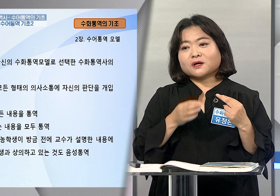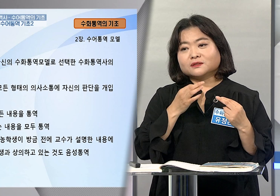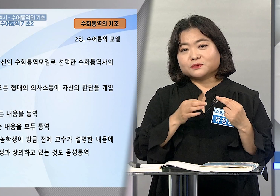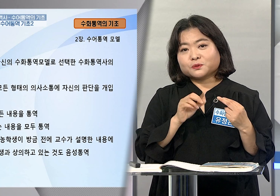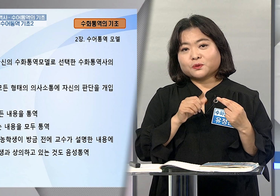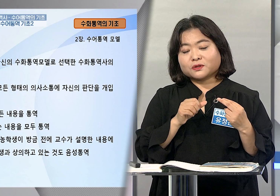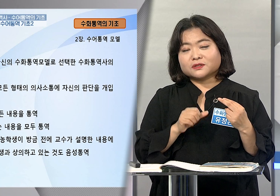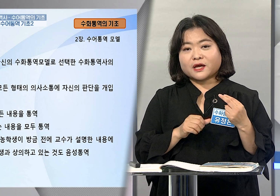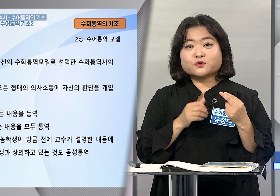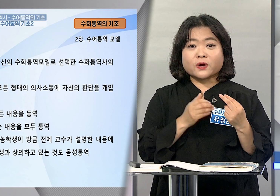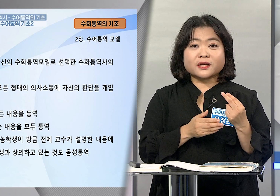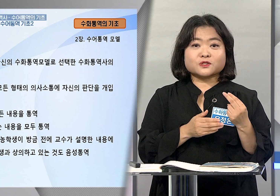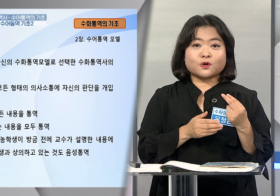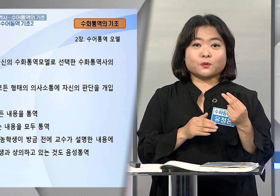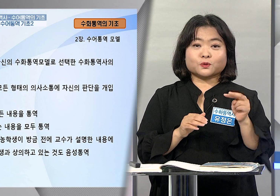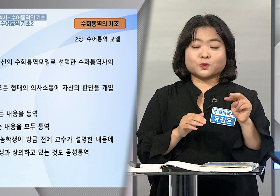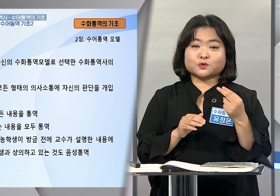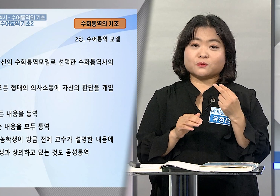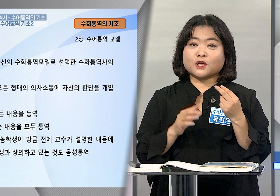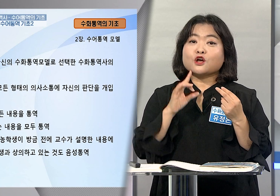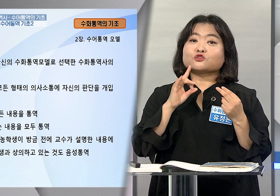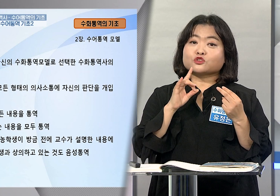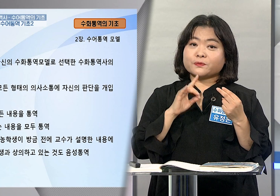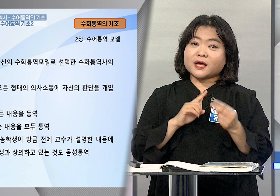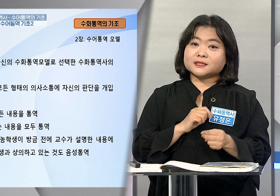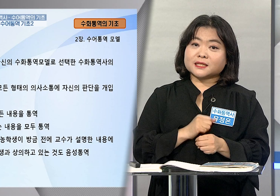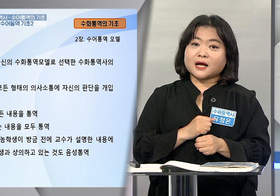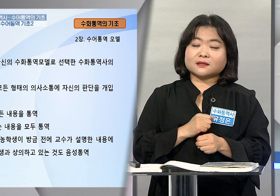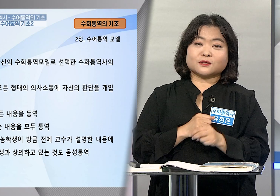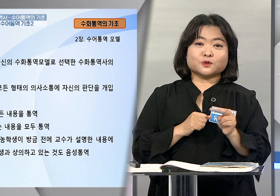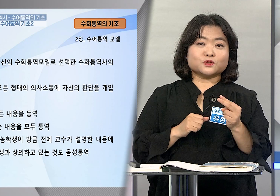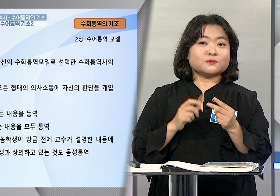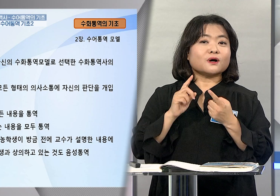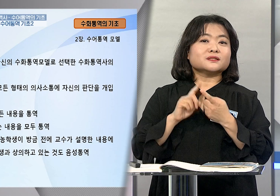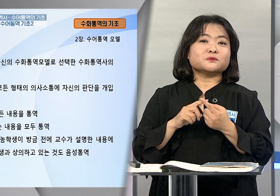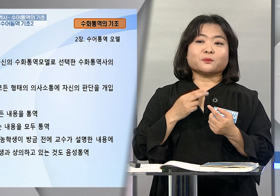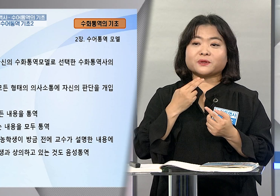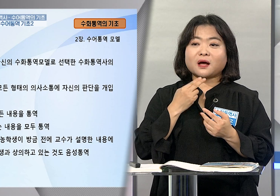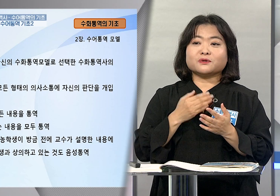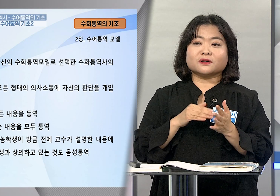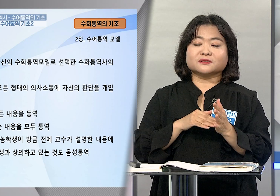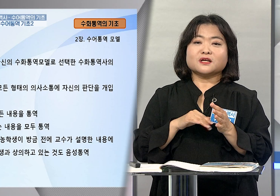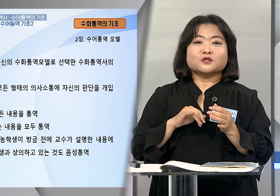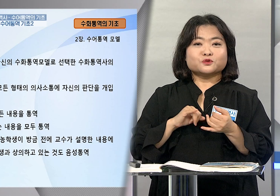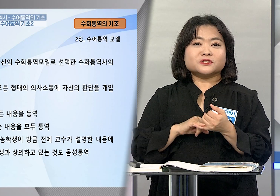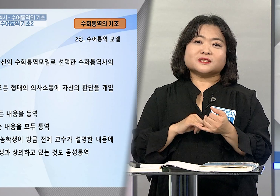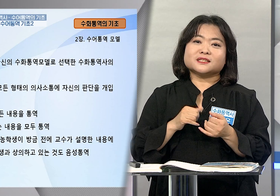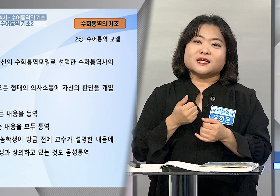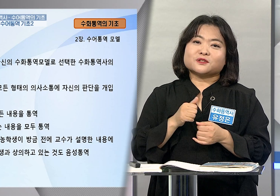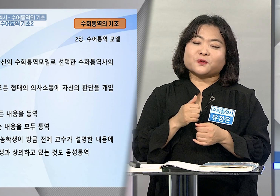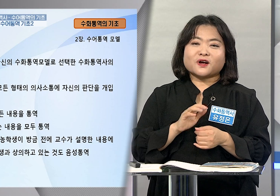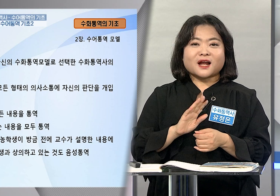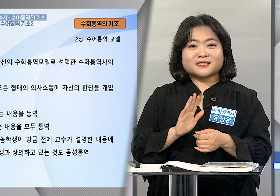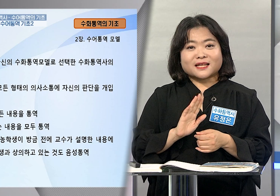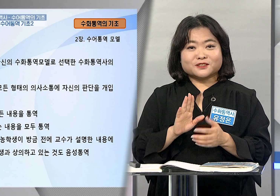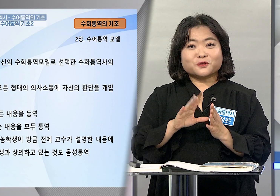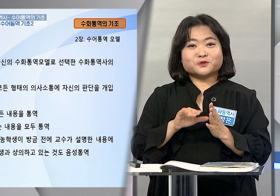음성 통역을 해줘야겠죠. 교수님이 궁금해 하시니까. 근데 교수님이 관심이 없다 하면 굳이 통역을 하지 않는 경우도